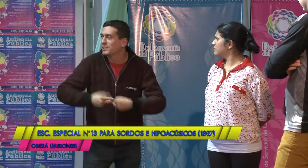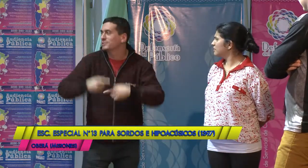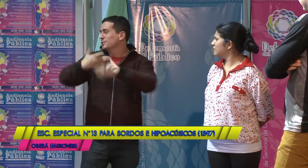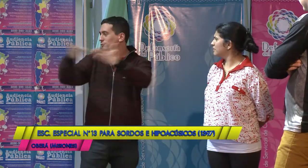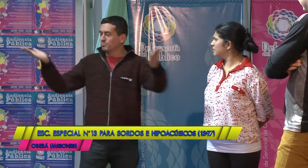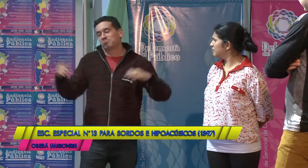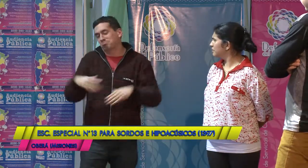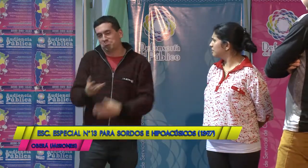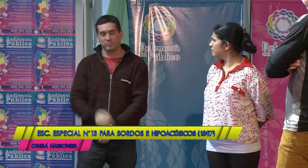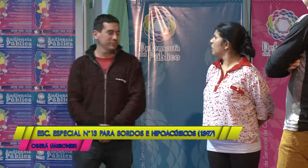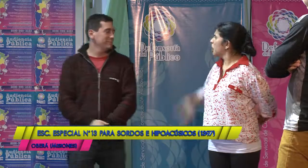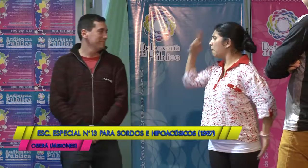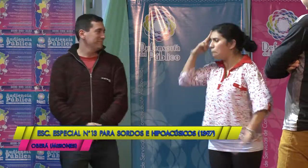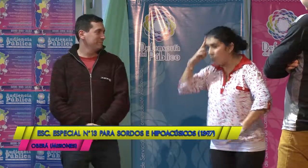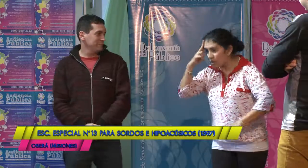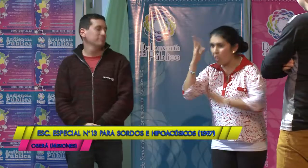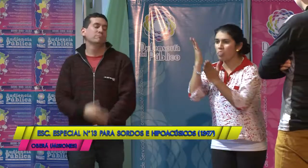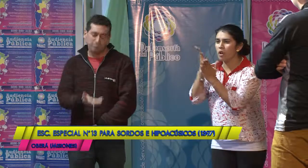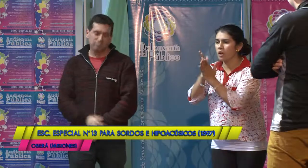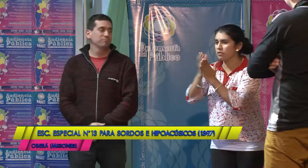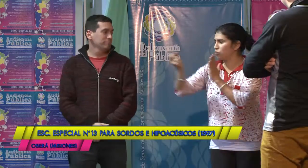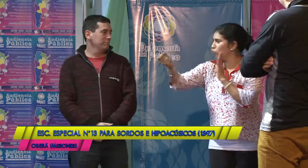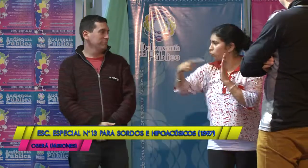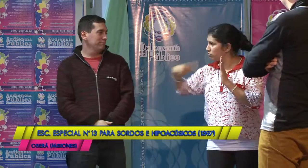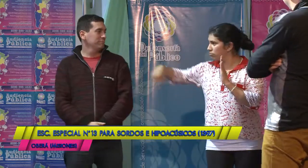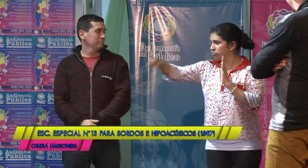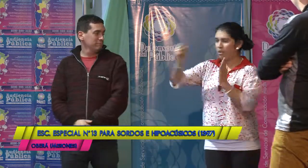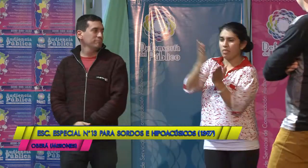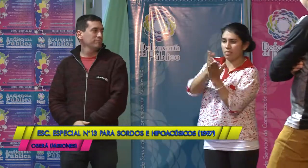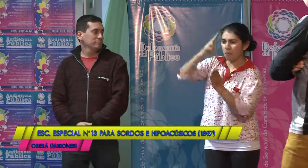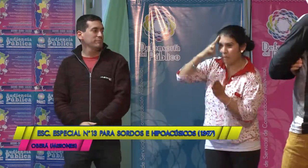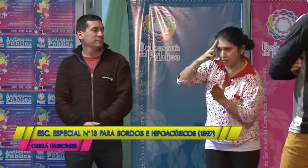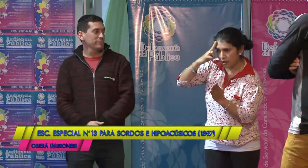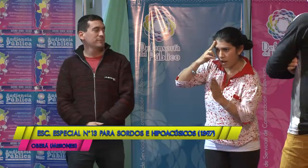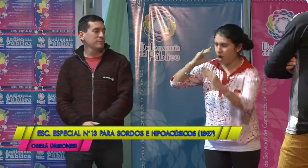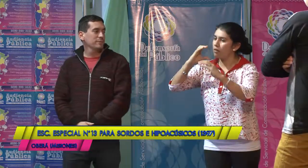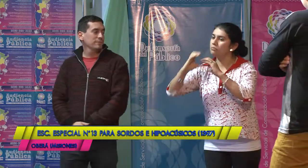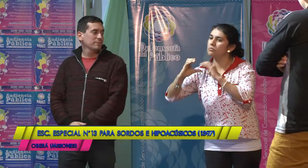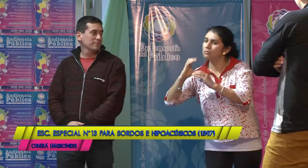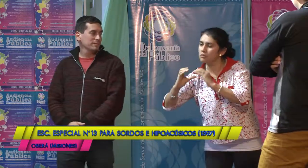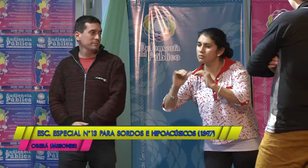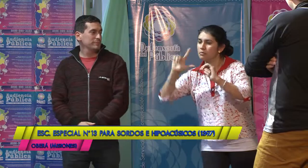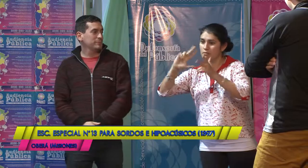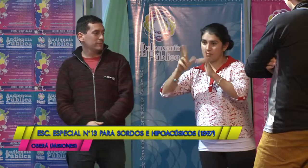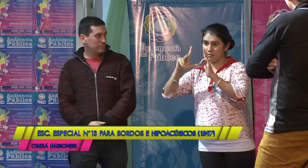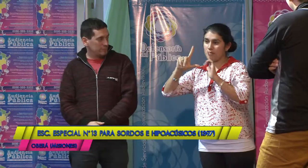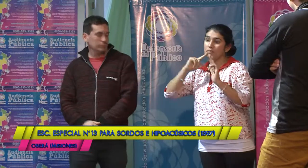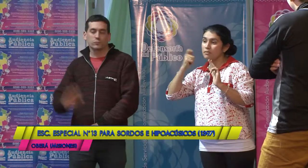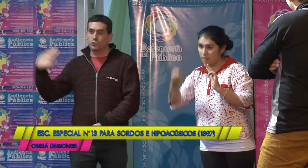Hoy es el Día del Sordo porque es un día festivo para todos nosotros, porque pedimos que se respeten todos nuestros derechos